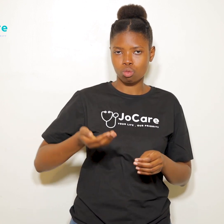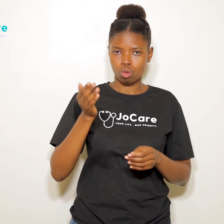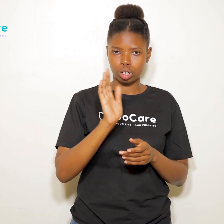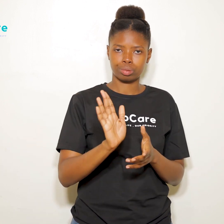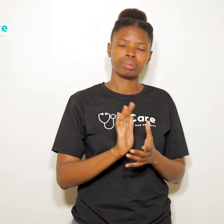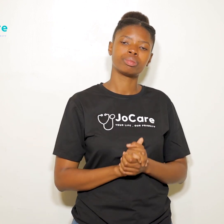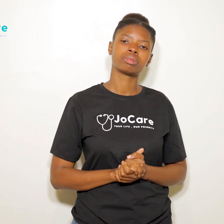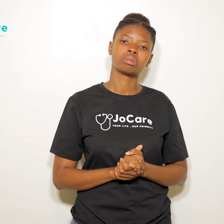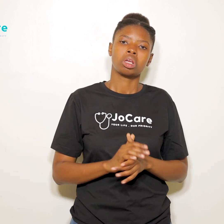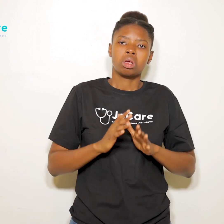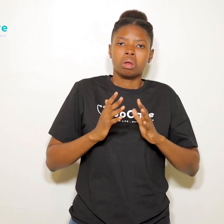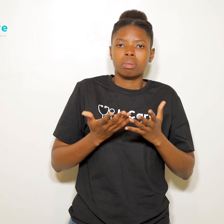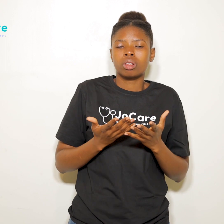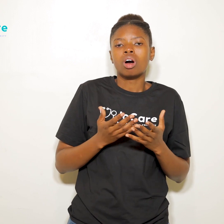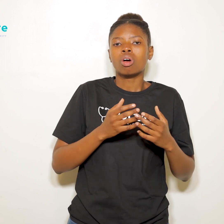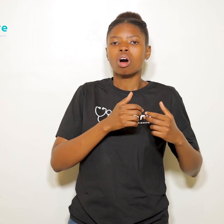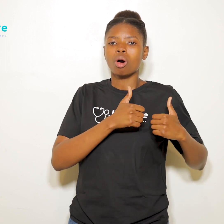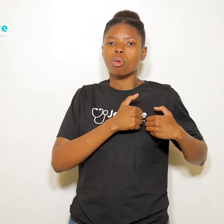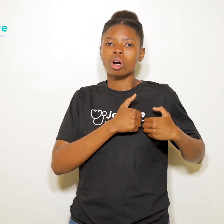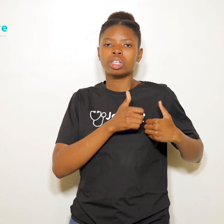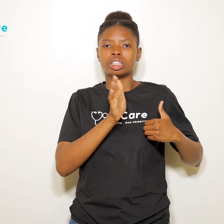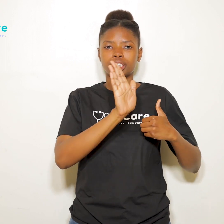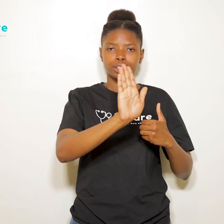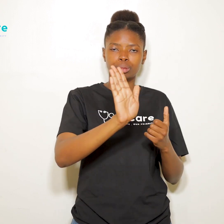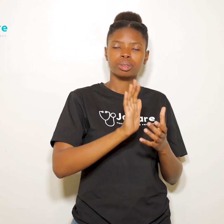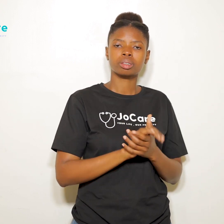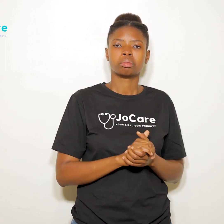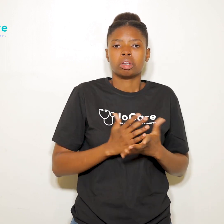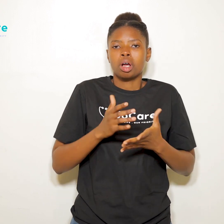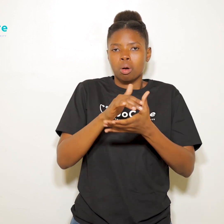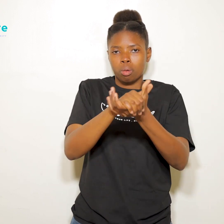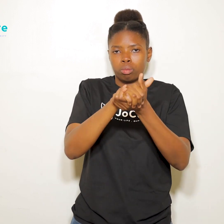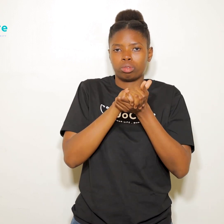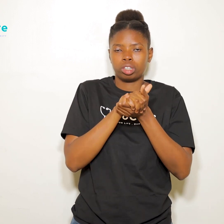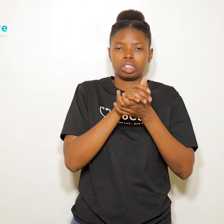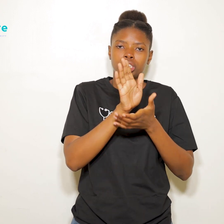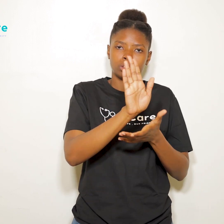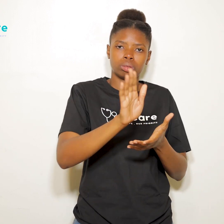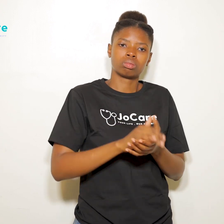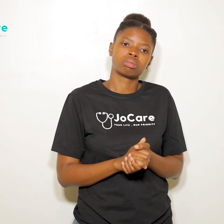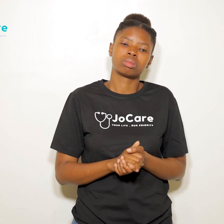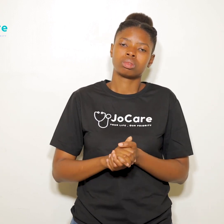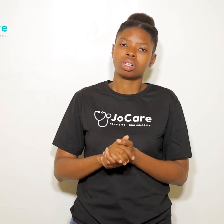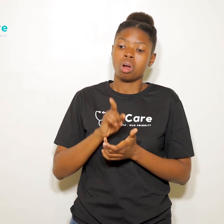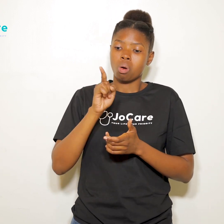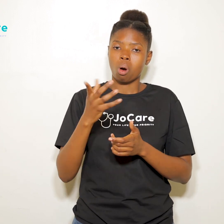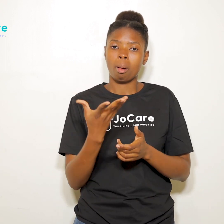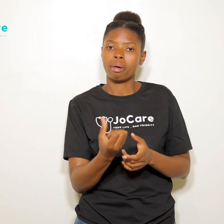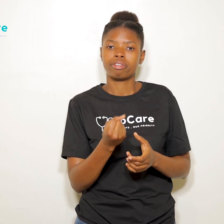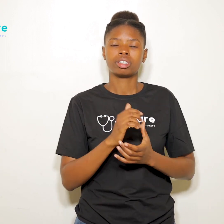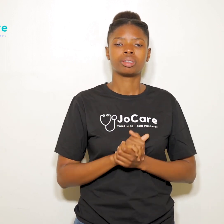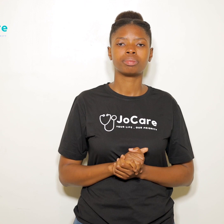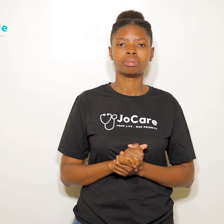se umukopine we cyangwa se umufasha we kuba bafite? Ni akahe kamaro byabafasha